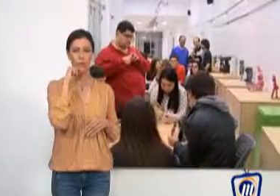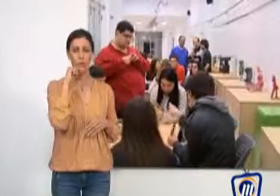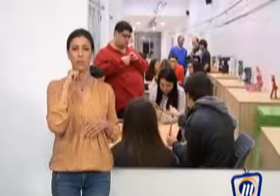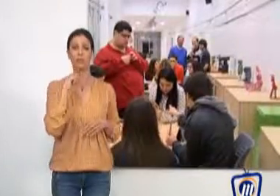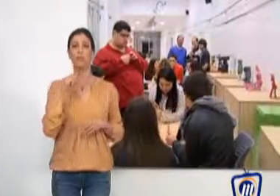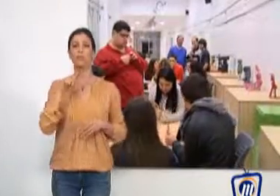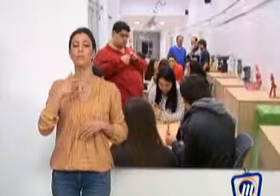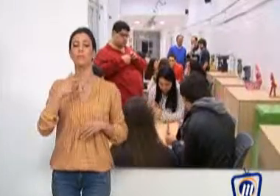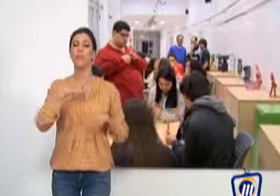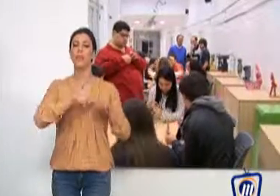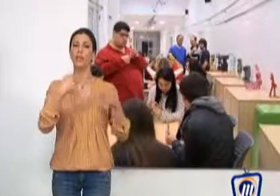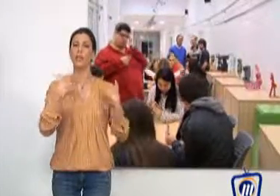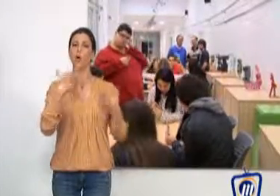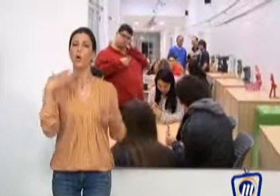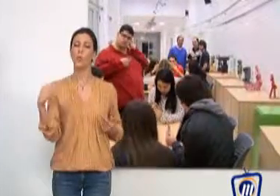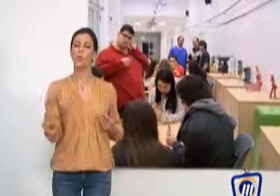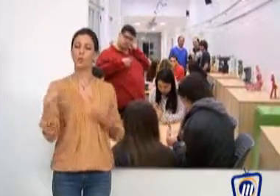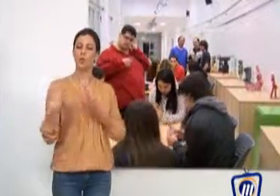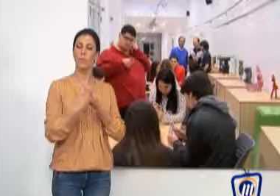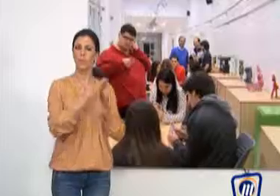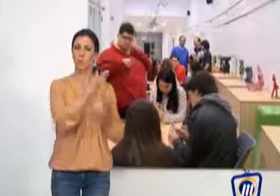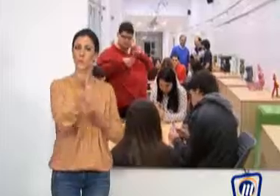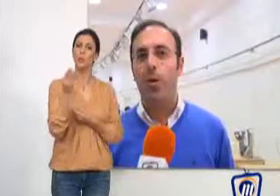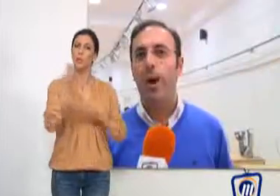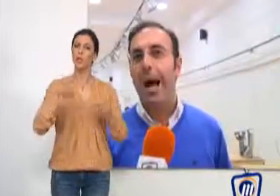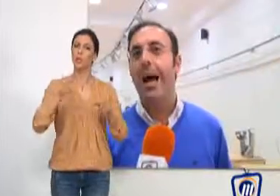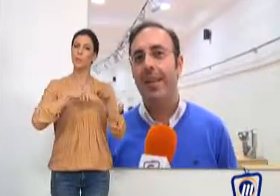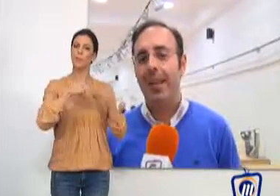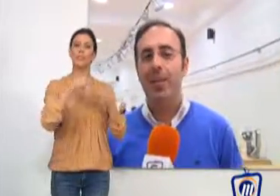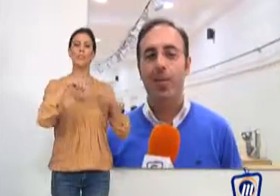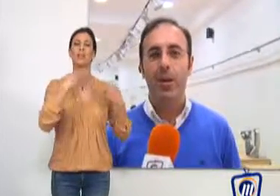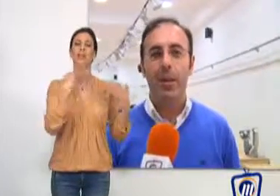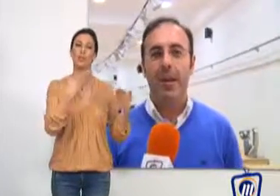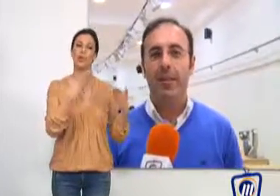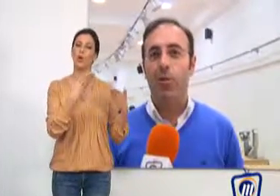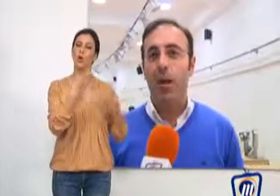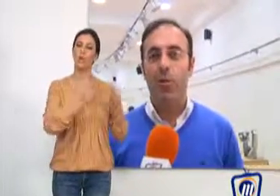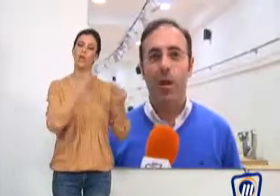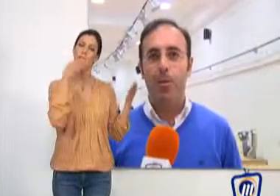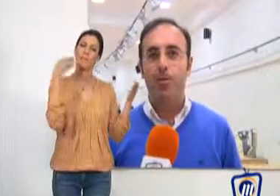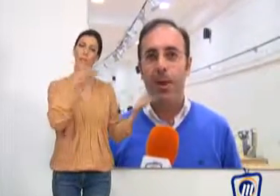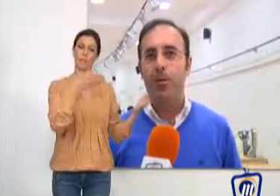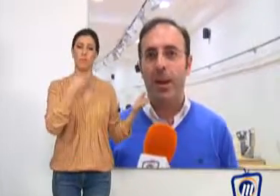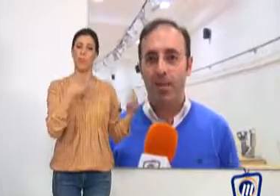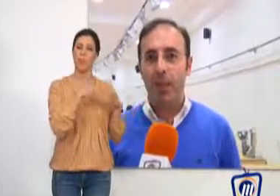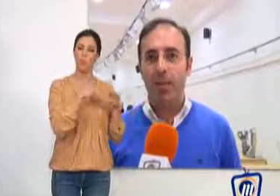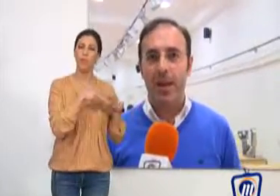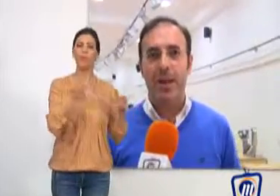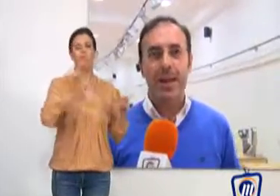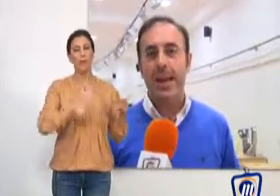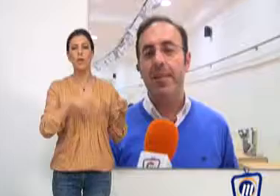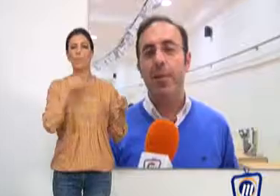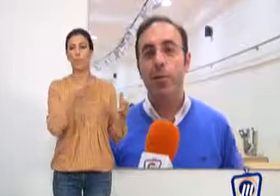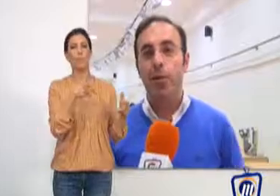jóvenes motelleños el edil de juventud también acompañó al participantes al tiempo que agradeció la labor que llevan a cabo la agrupación